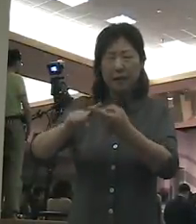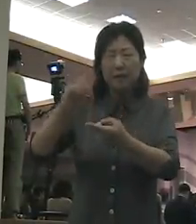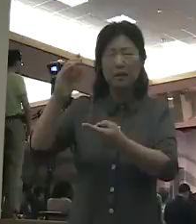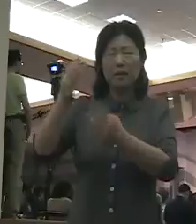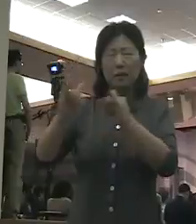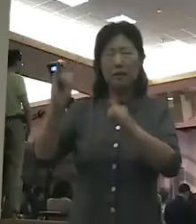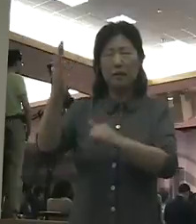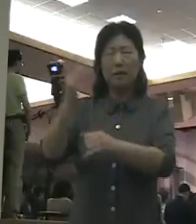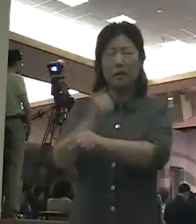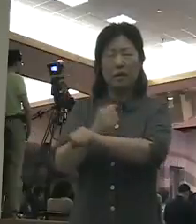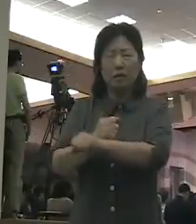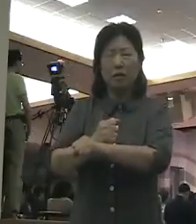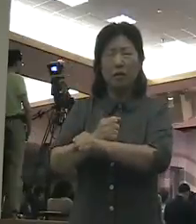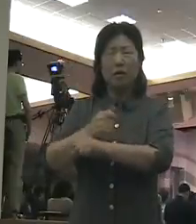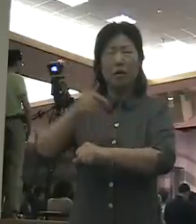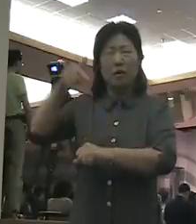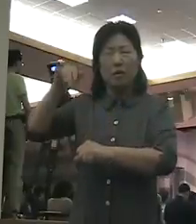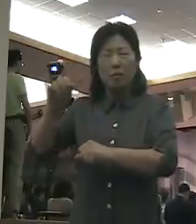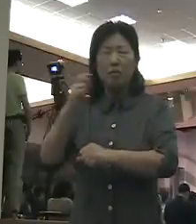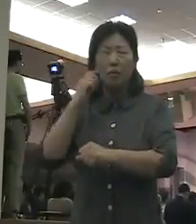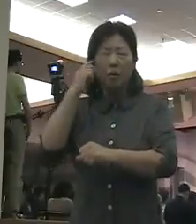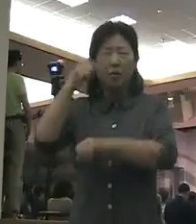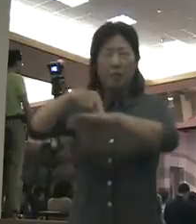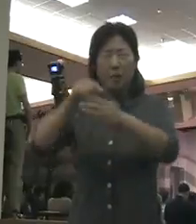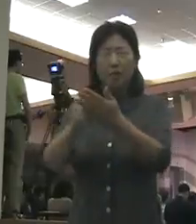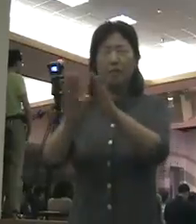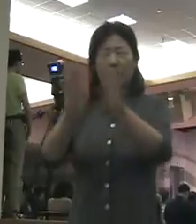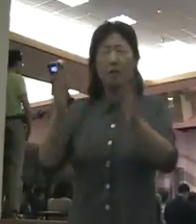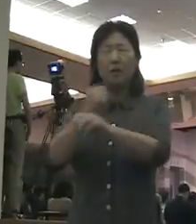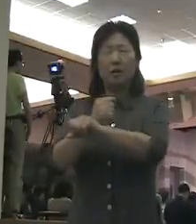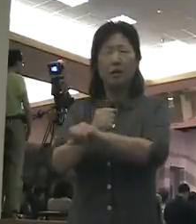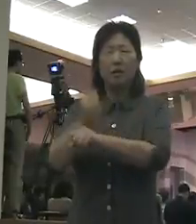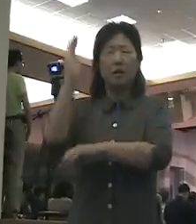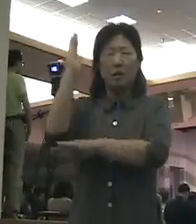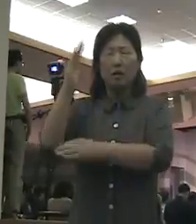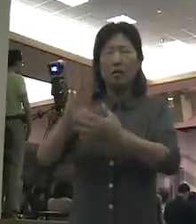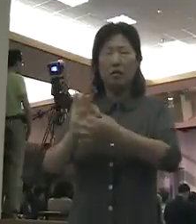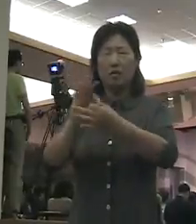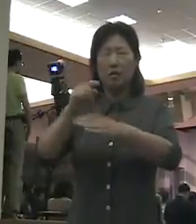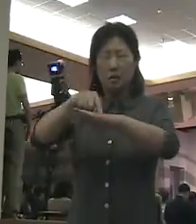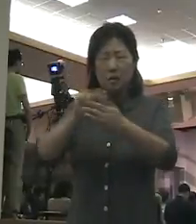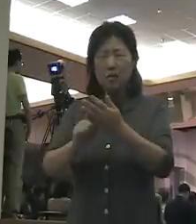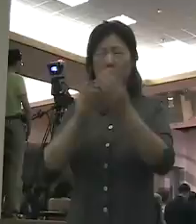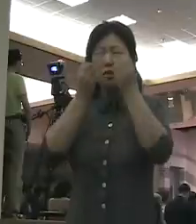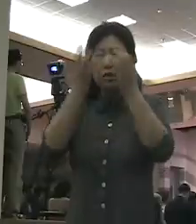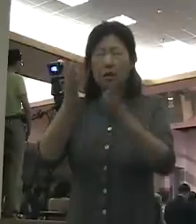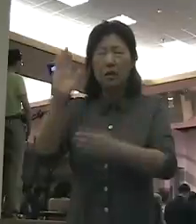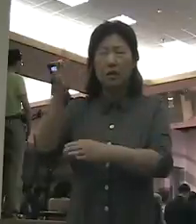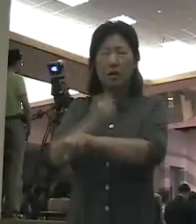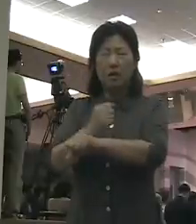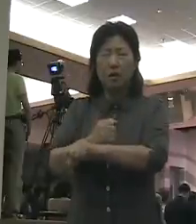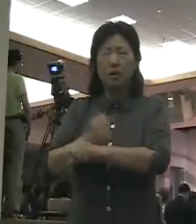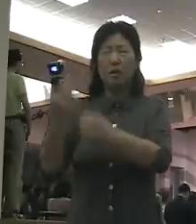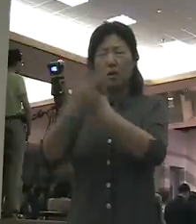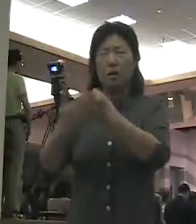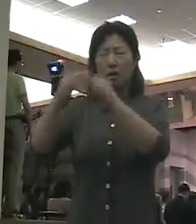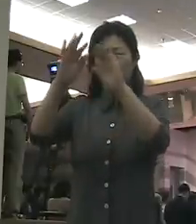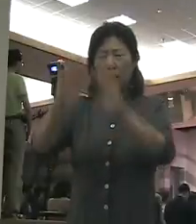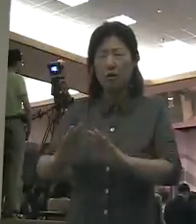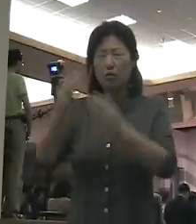통하여 저희들의 마음이 열리게 하시고 말씀을 통하여 저희의 심령이 새로워질 수 있도록 은혜 내려 주시옵소서. 또한 우리의 오늘 하나님의